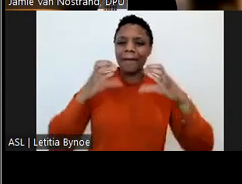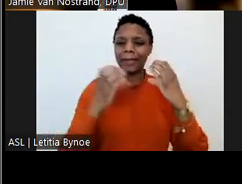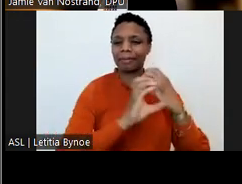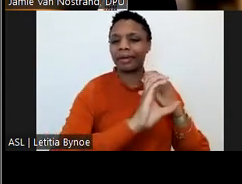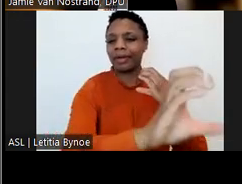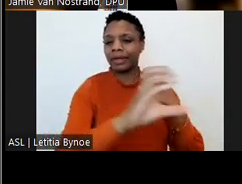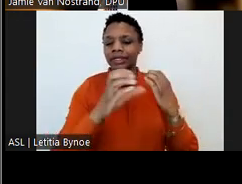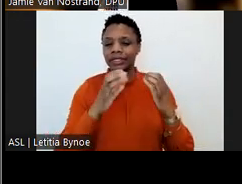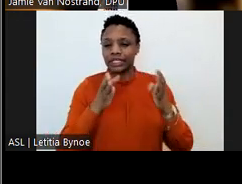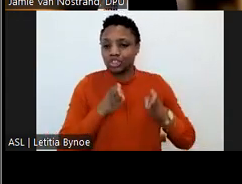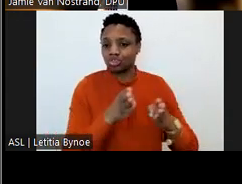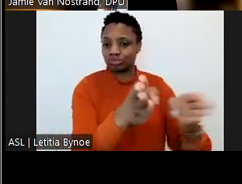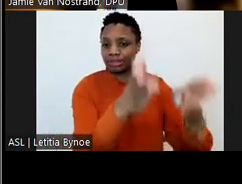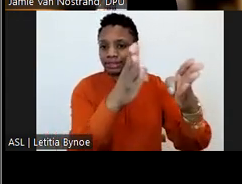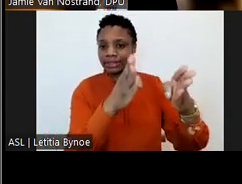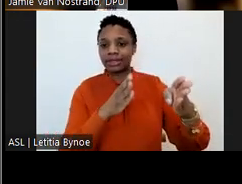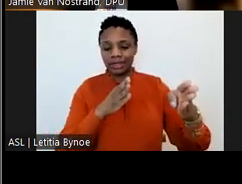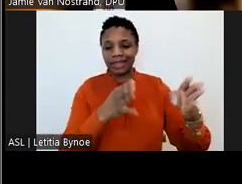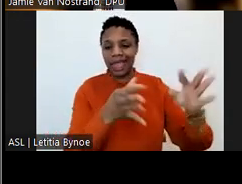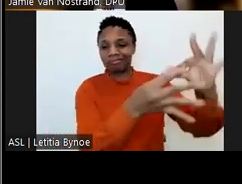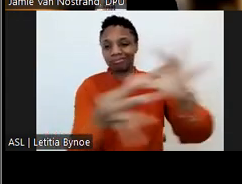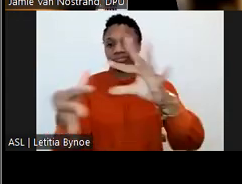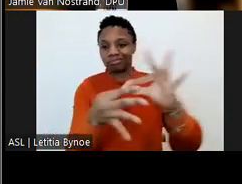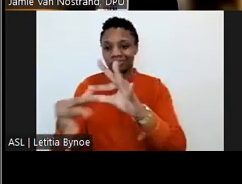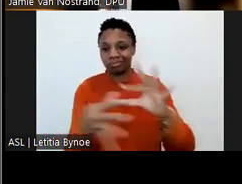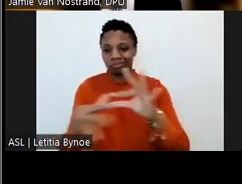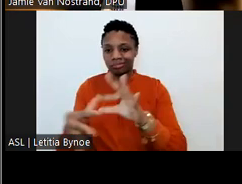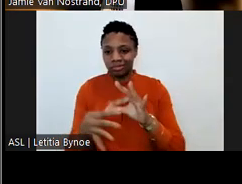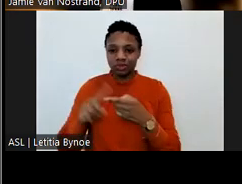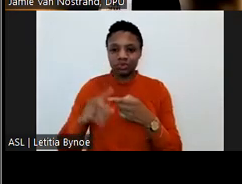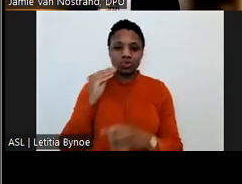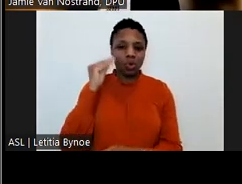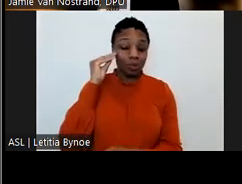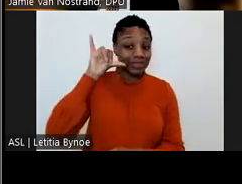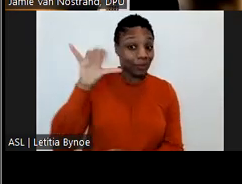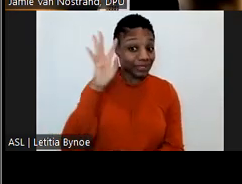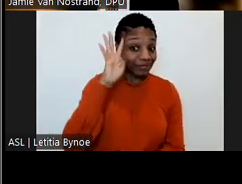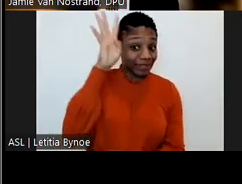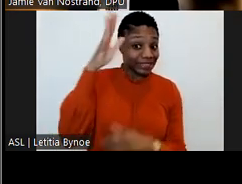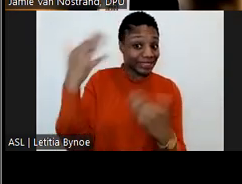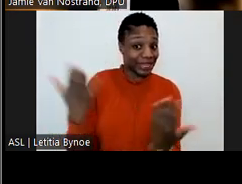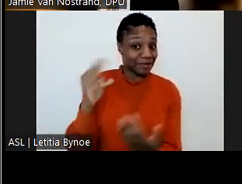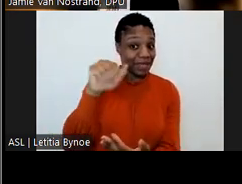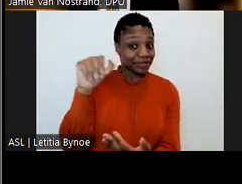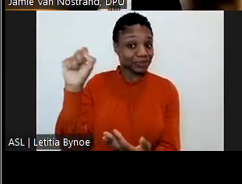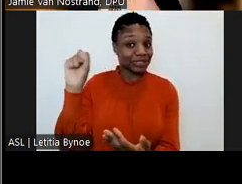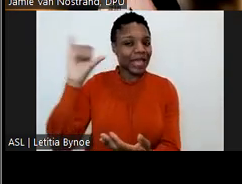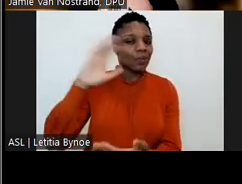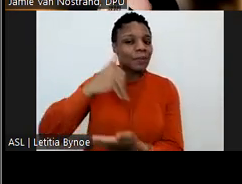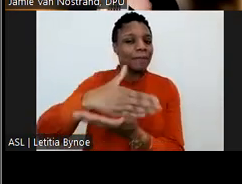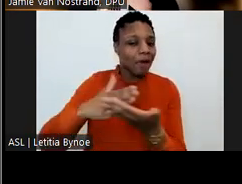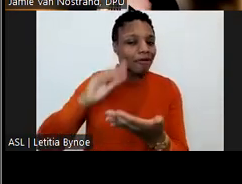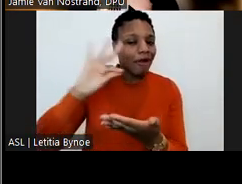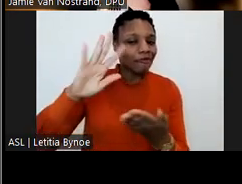que Okay disculpen que el serio está hablando un poco rápido y bajo